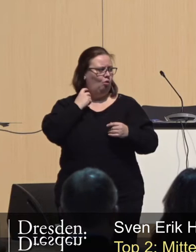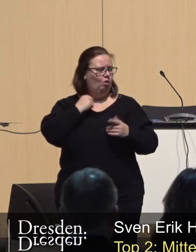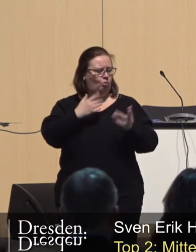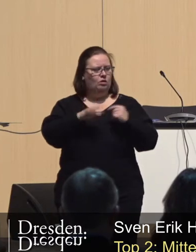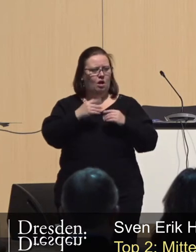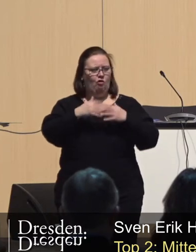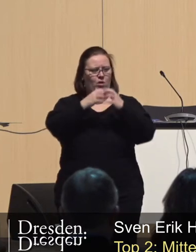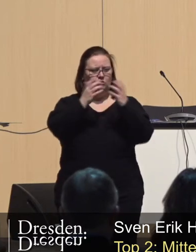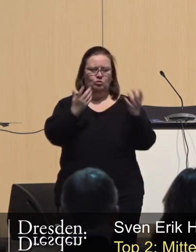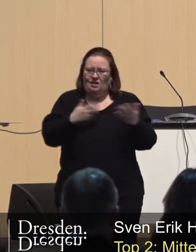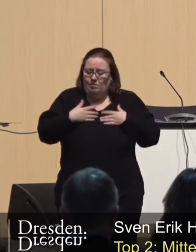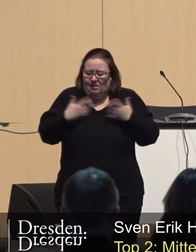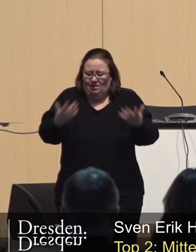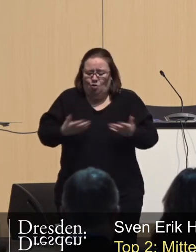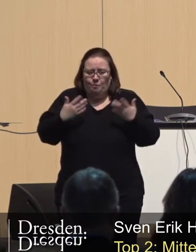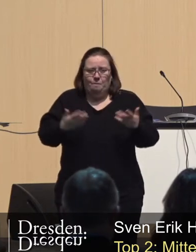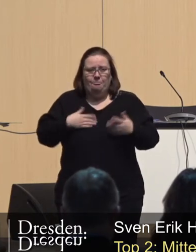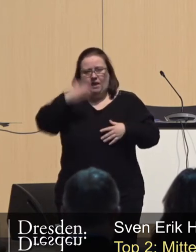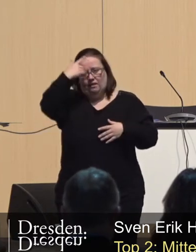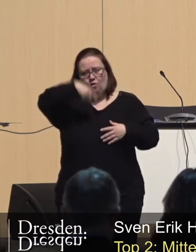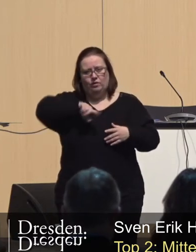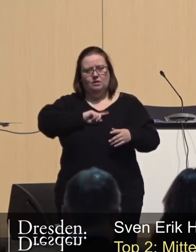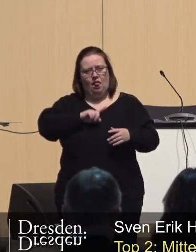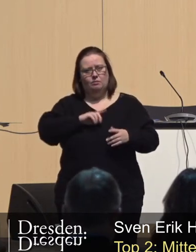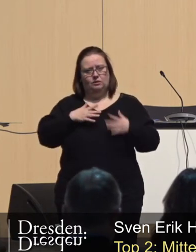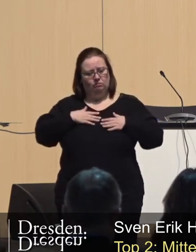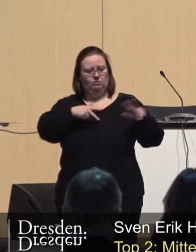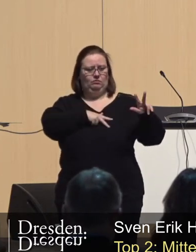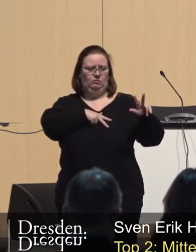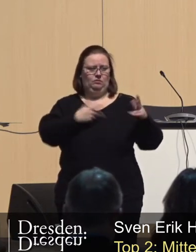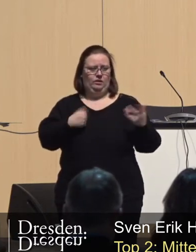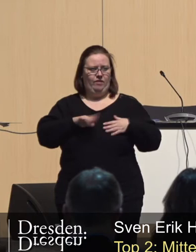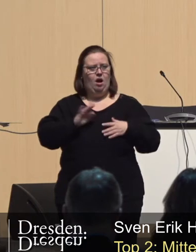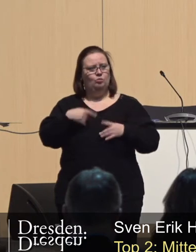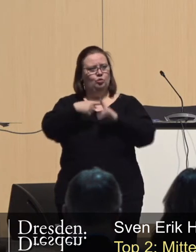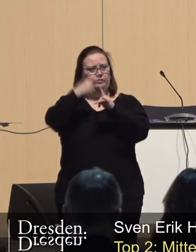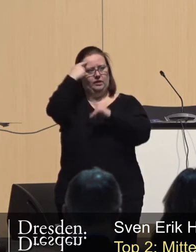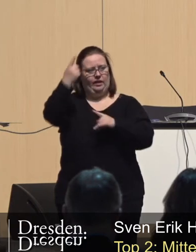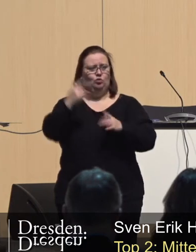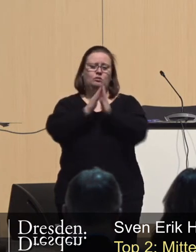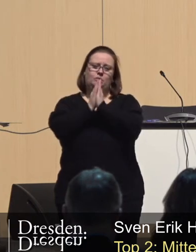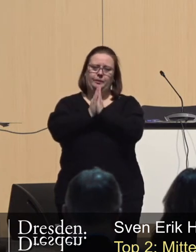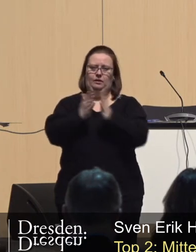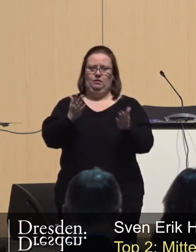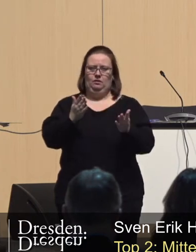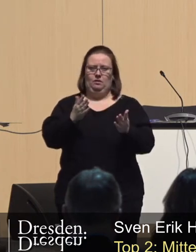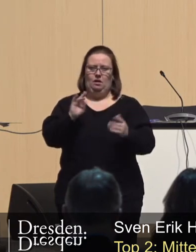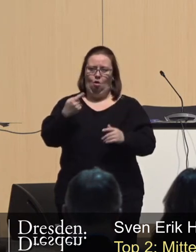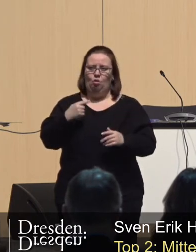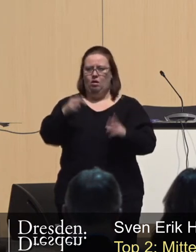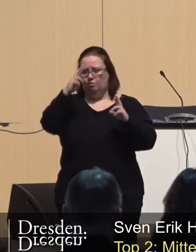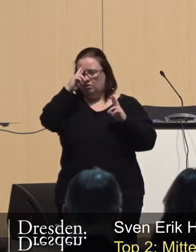Nationalparkrefugium aufgebaut und der weiß, dass ich hier im Grunde genommen doch an die guten Dinge glaube. Und ich bitte Sie, einfach auch aus